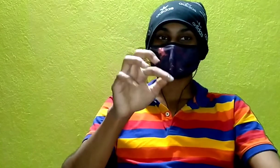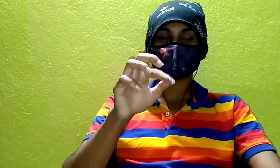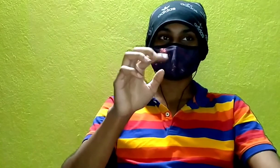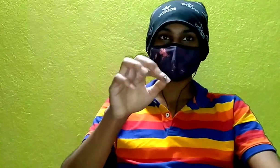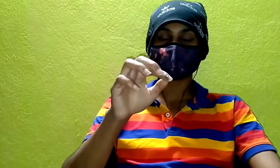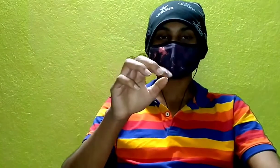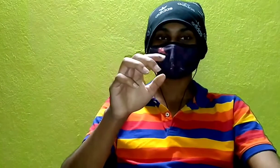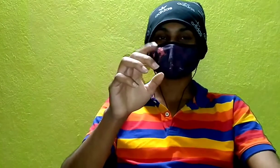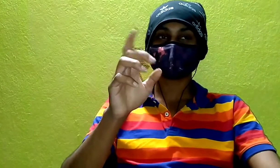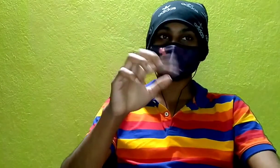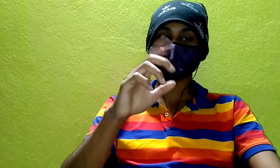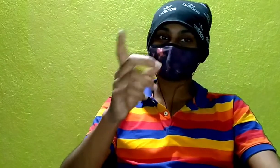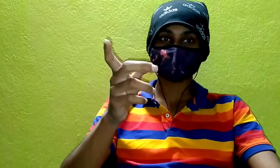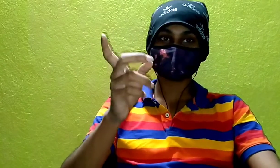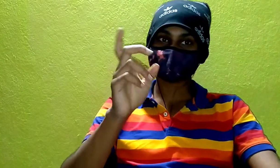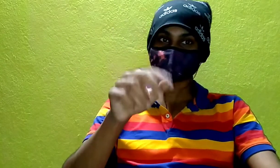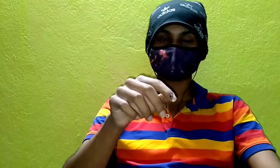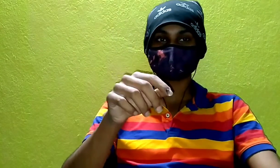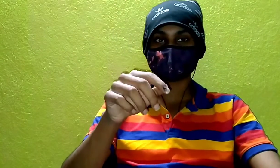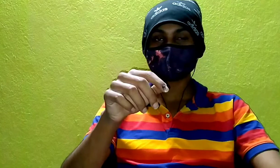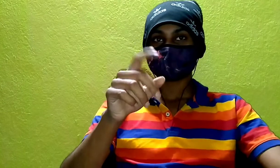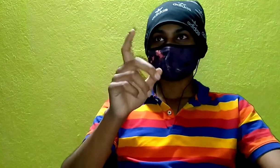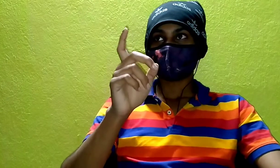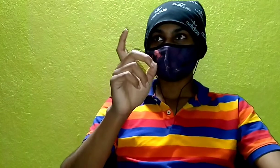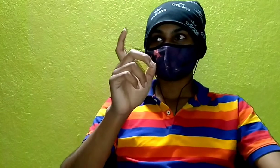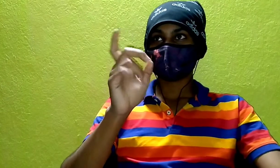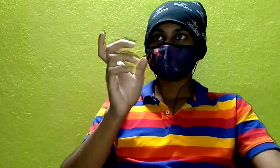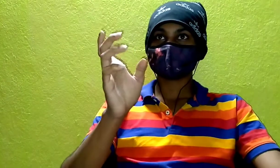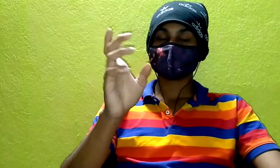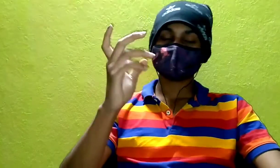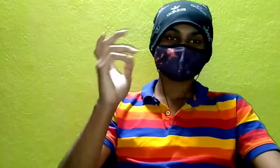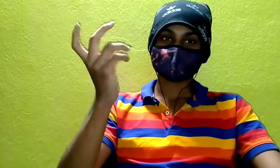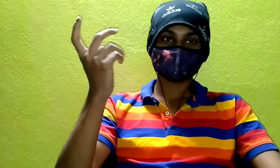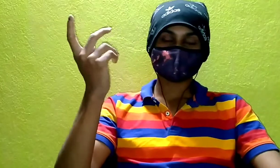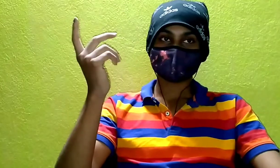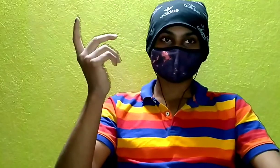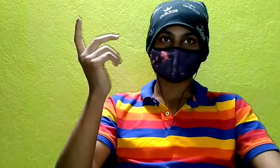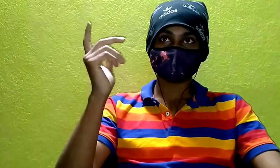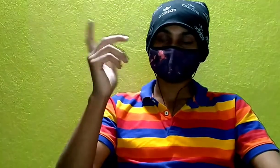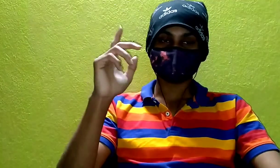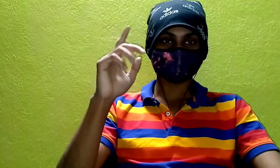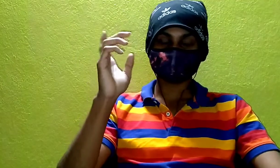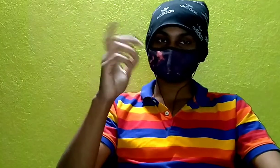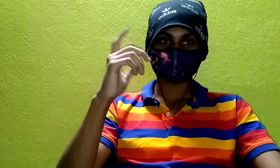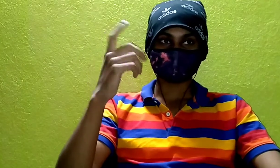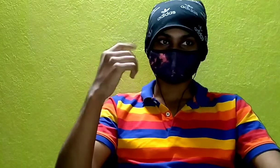कर देख ले है और बोले कि हम लोग ऑनलाइन होना चाहिए ऑनलाइन